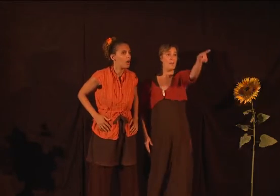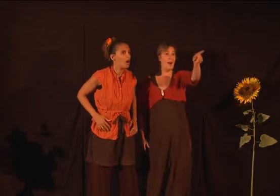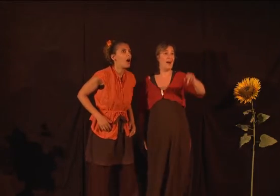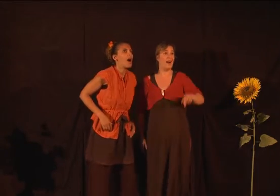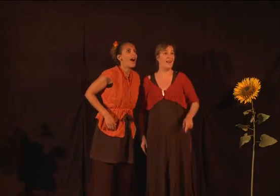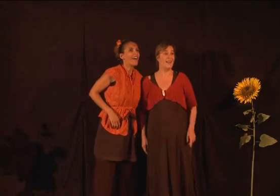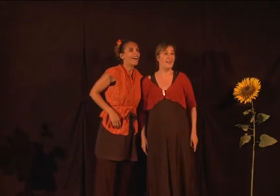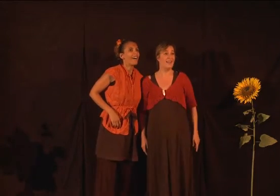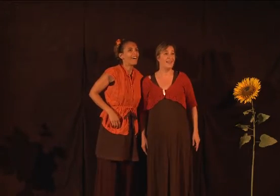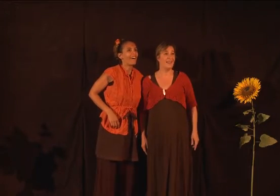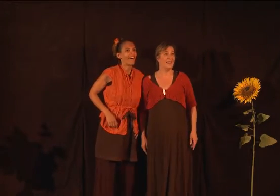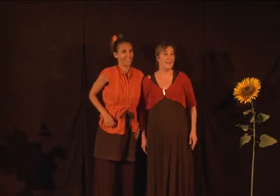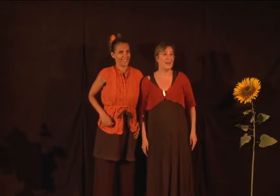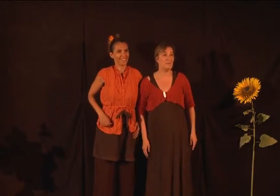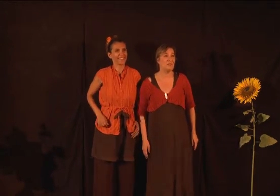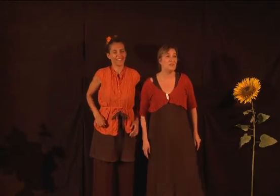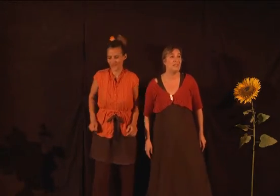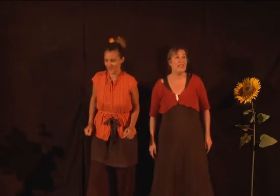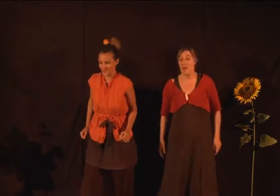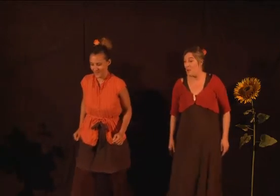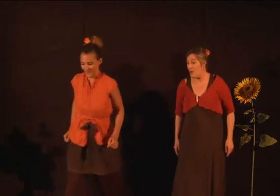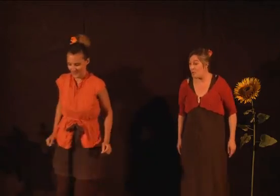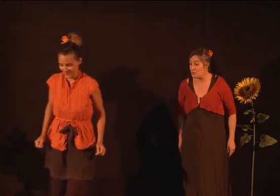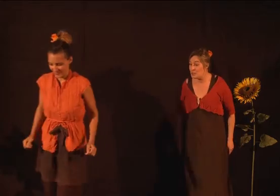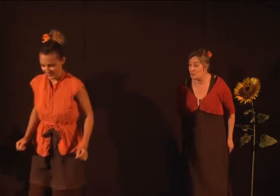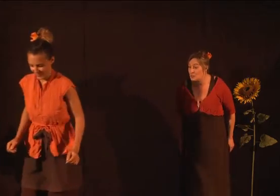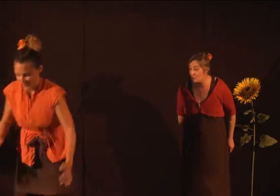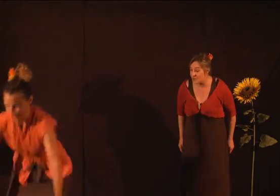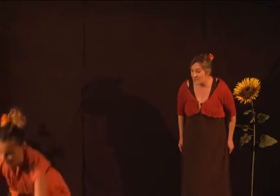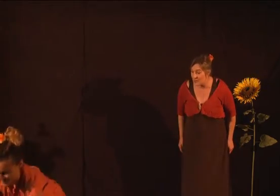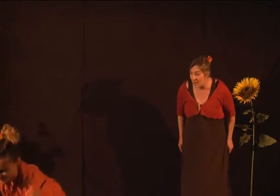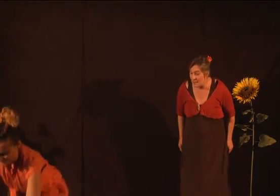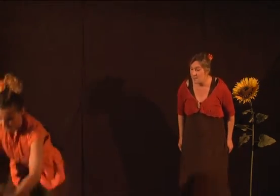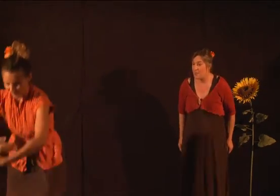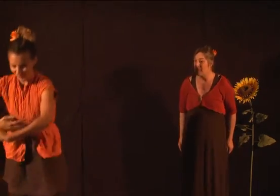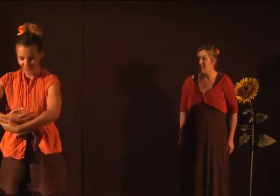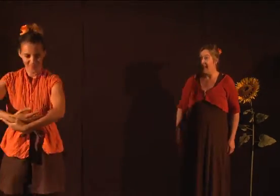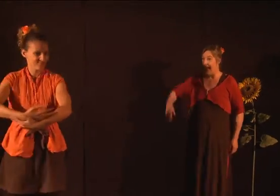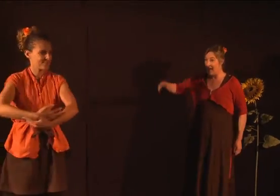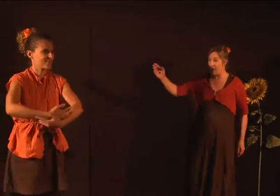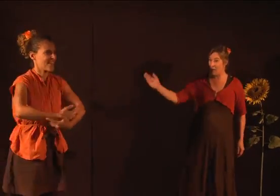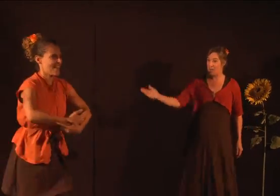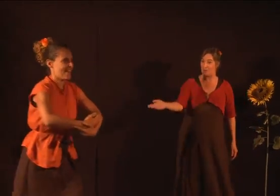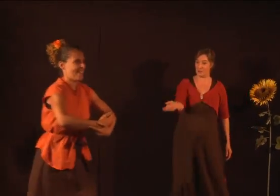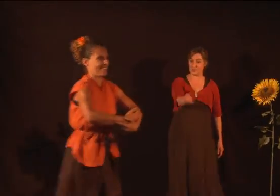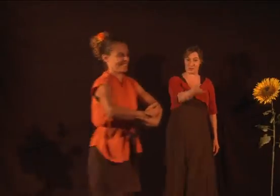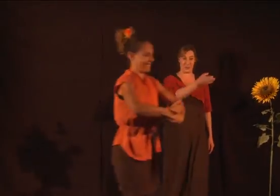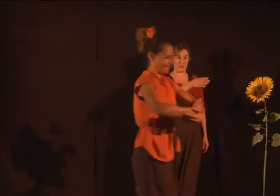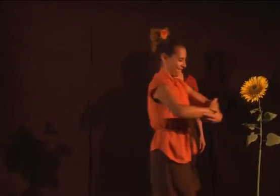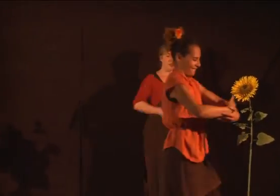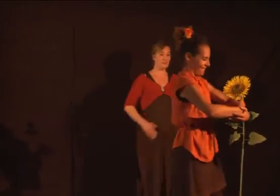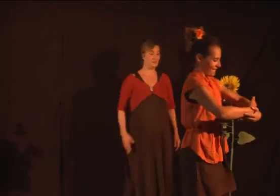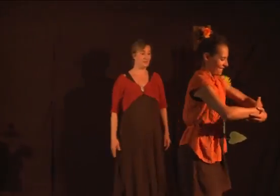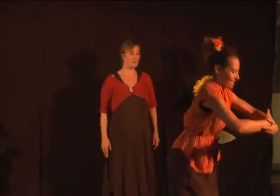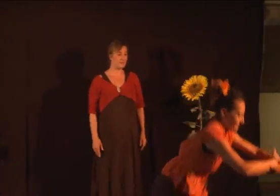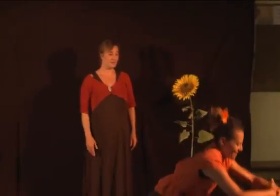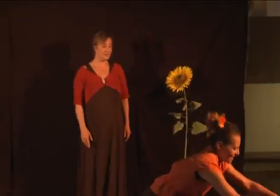Oh, là-bas! La petite fille prend le petit mouton dans ses bras, elle le ramène dans son